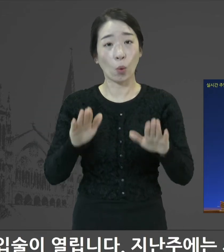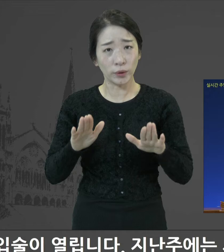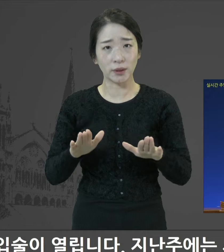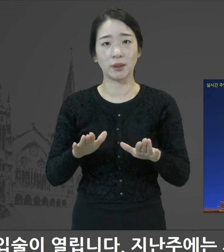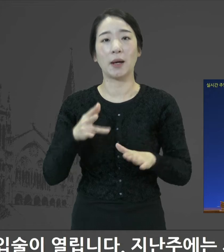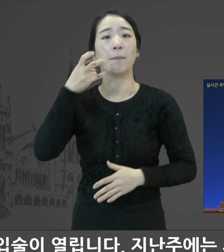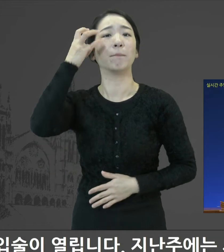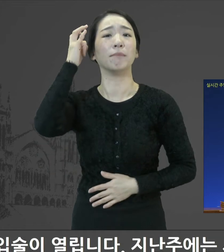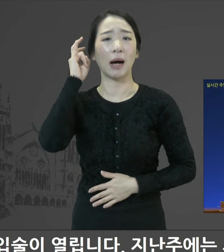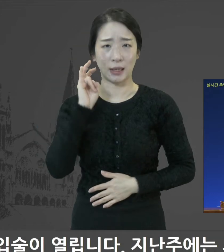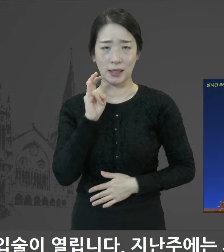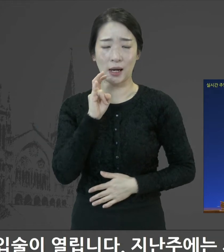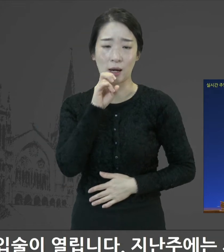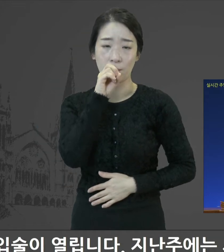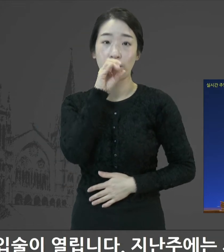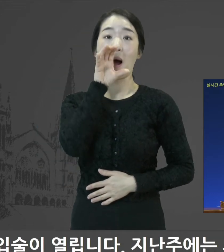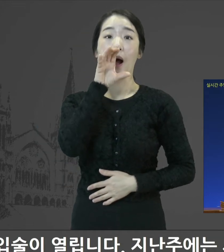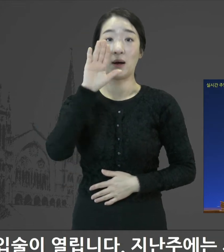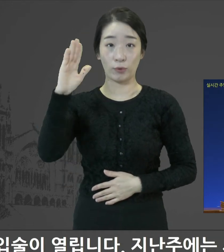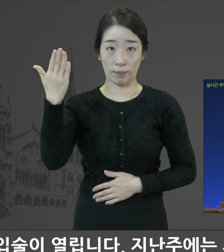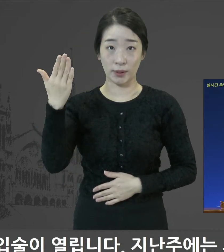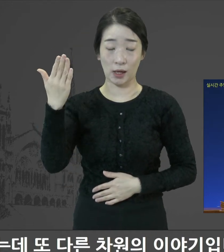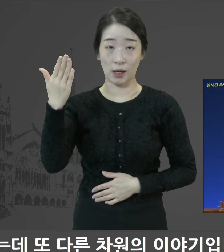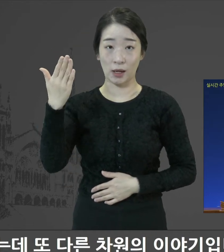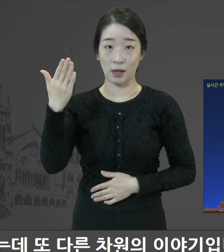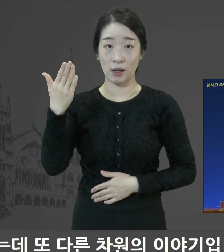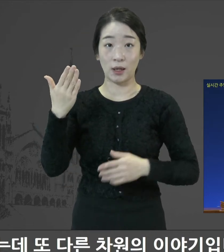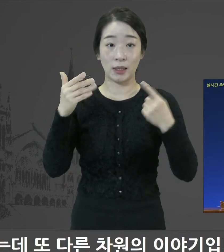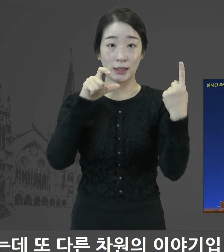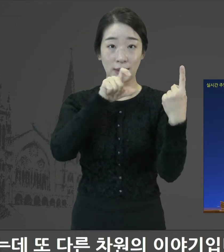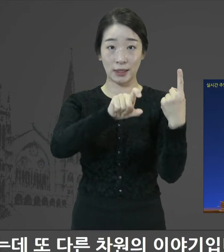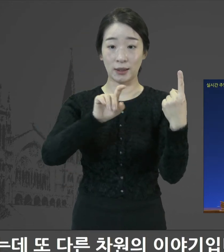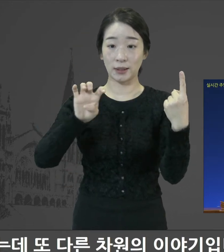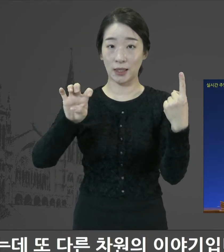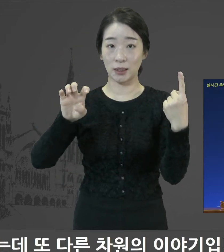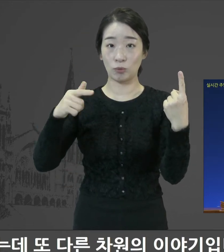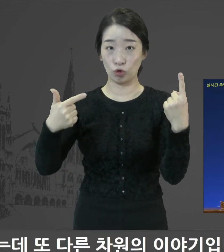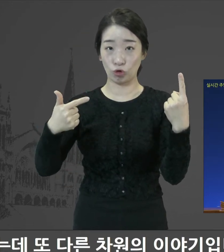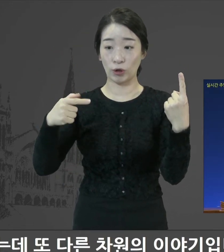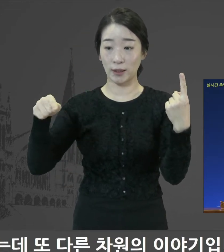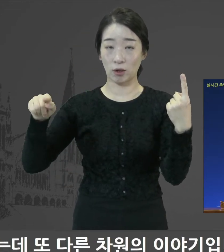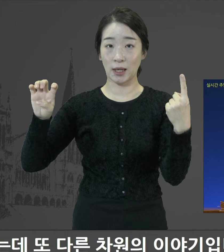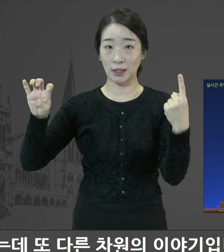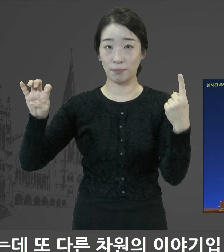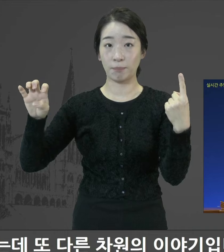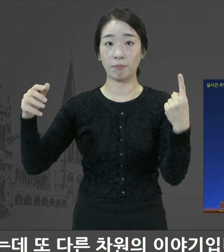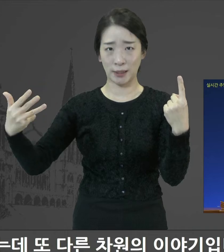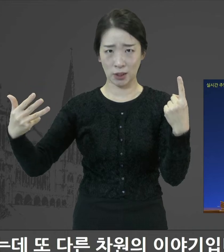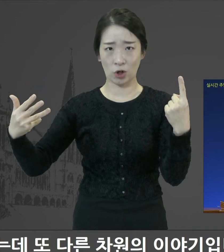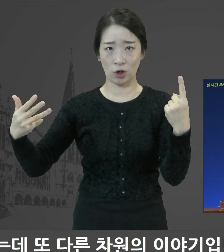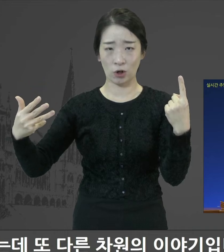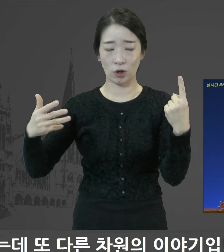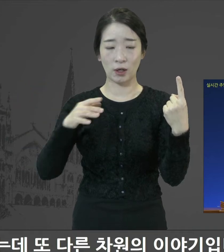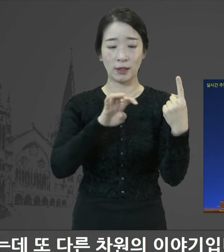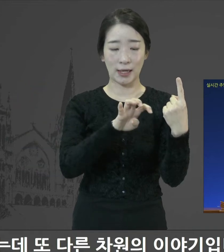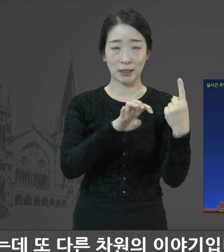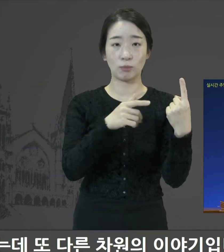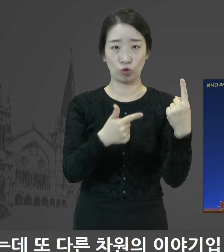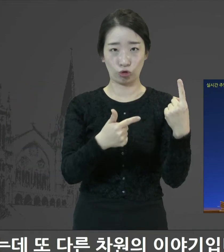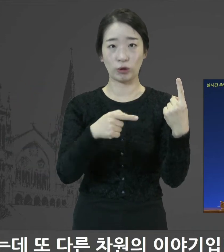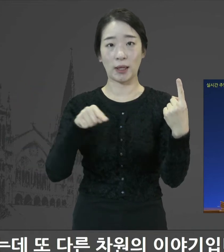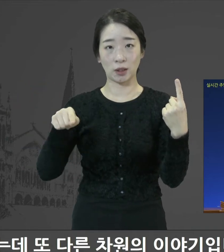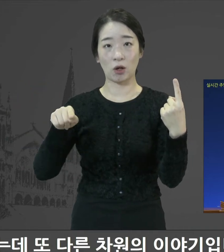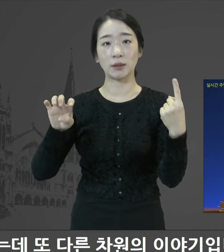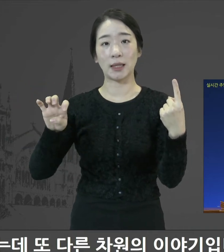차원의 이야기입니다. 보십시다. 1장 46절부터 48절 3절 우리가 있는데, 우리